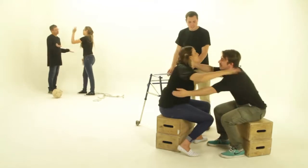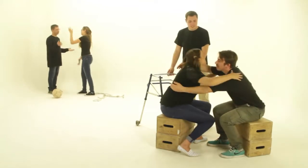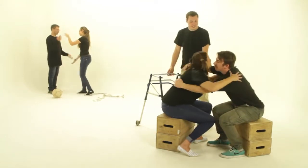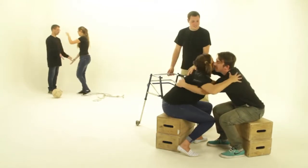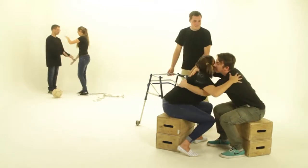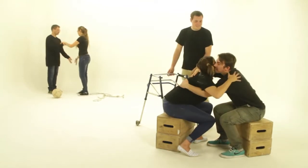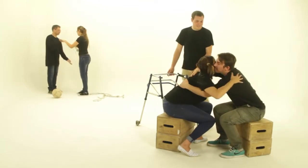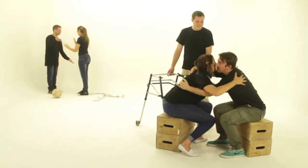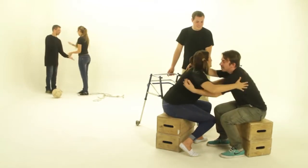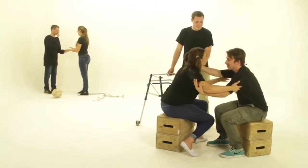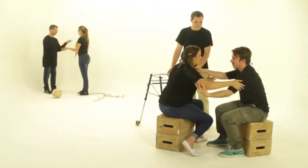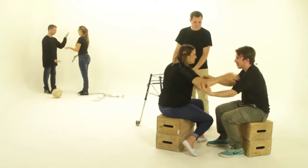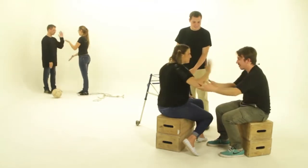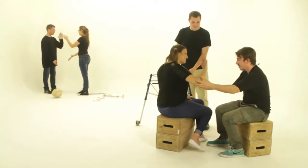chao. Beso, chao.